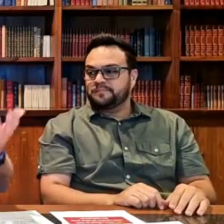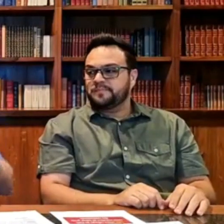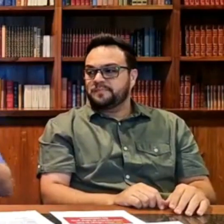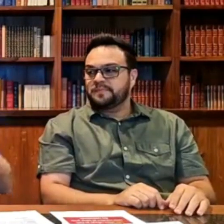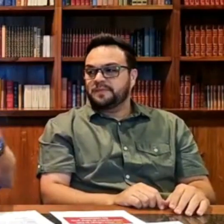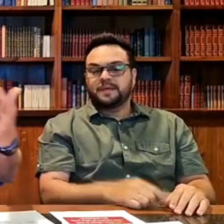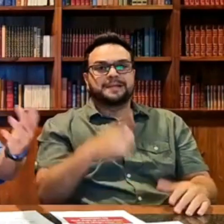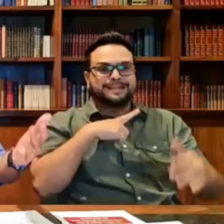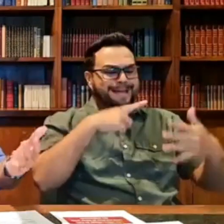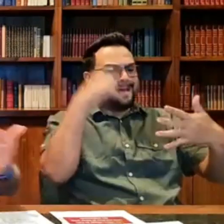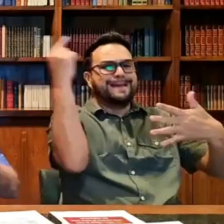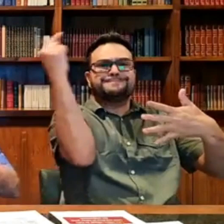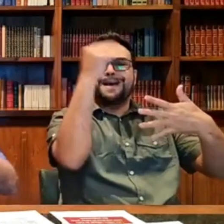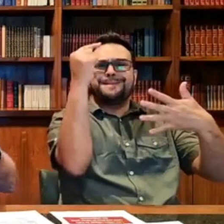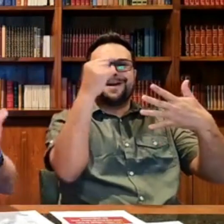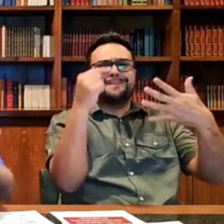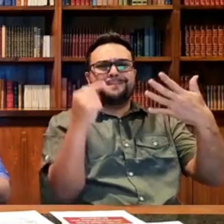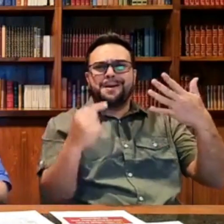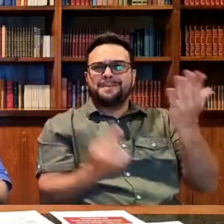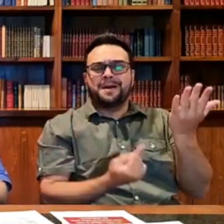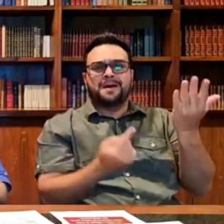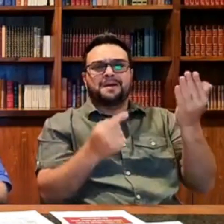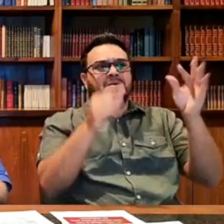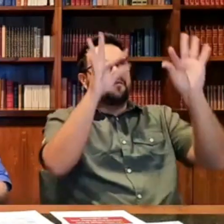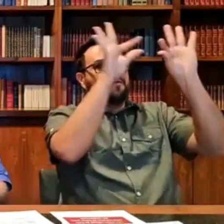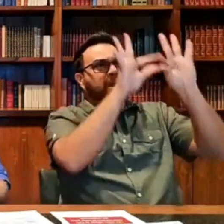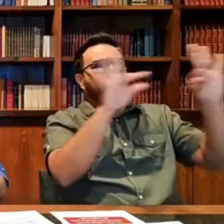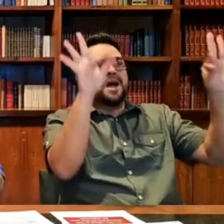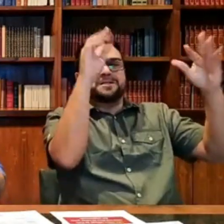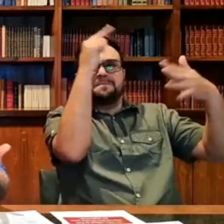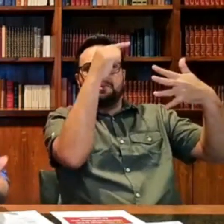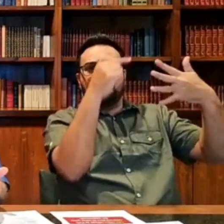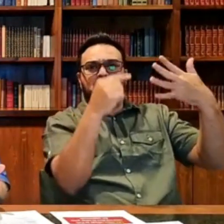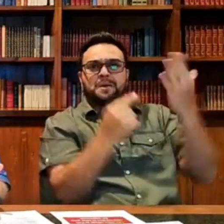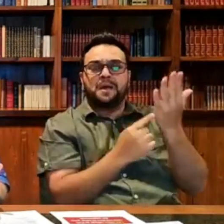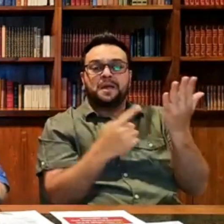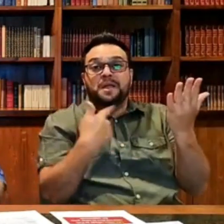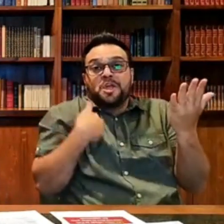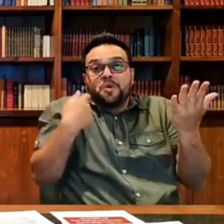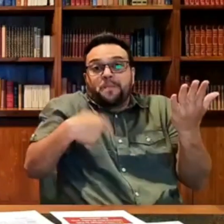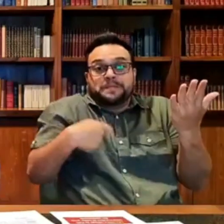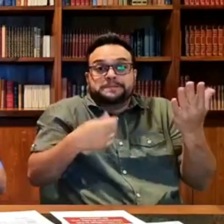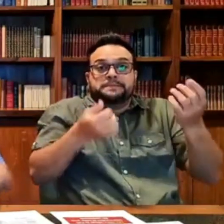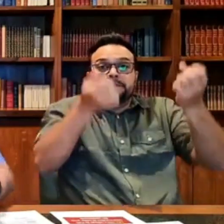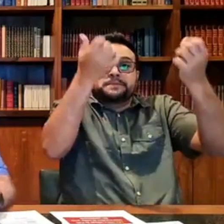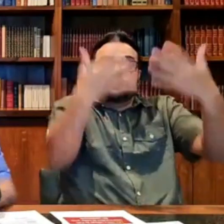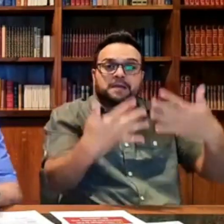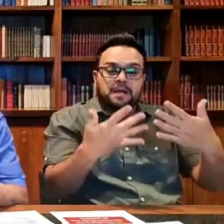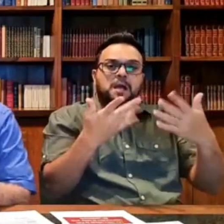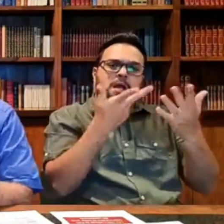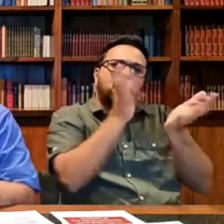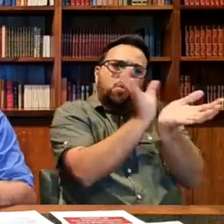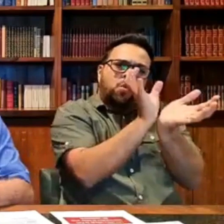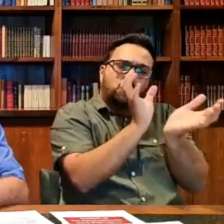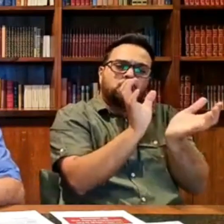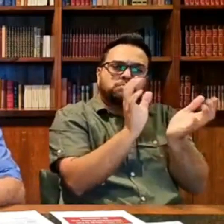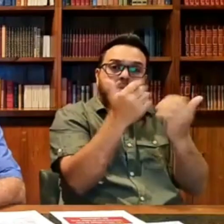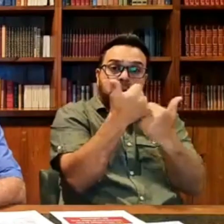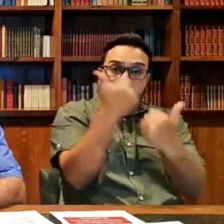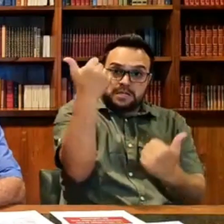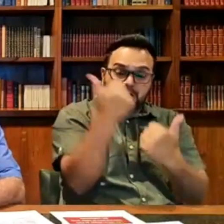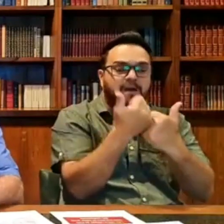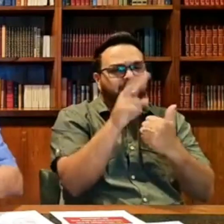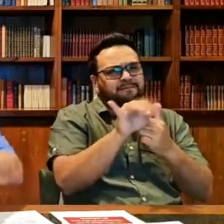É uma coletânea de frases, etc, etc, né? Que eu tenho que me explicar. A assessoria vai explicar isso aí.